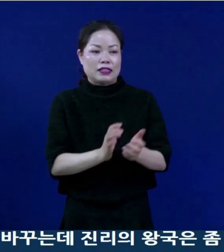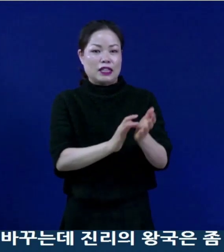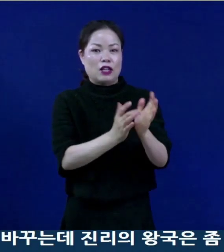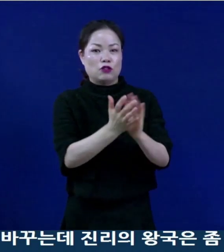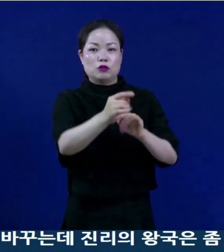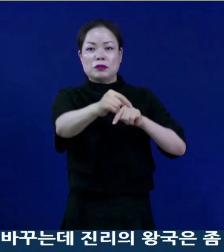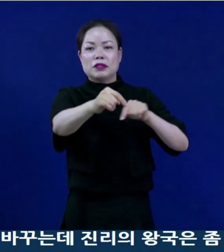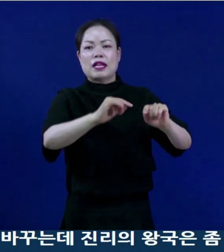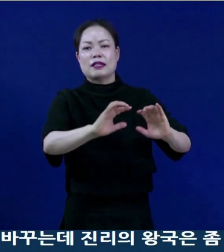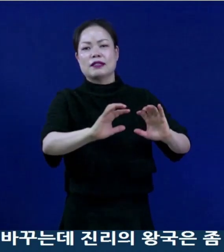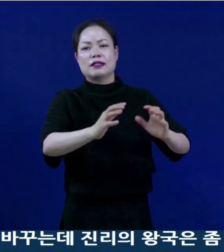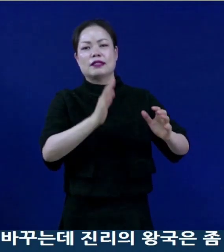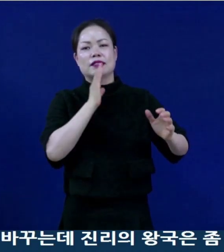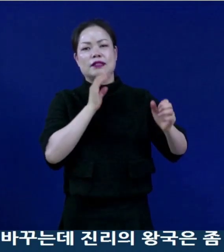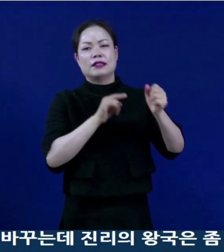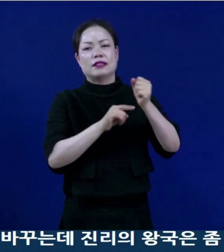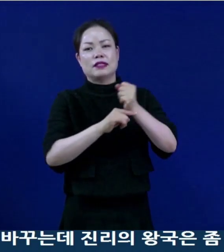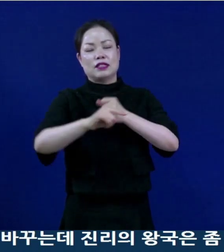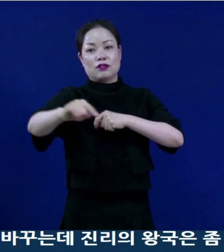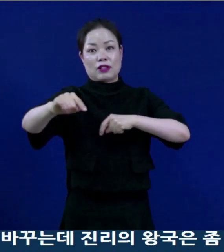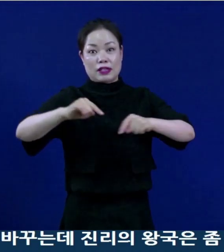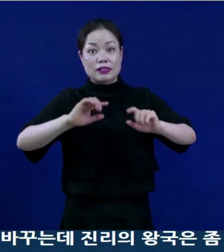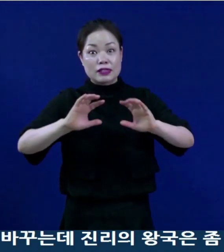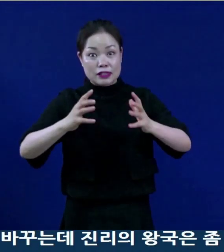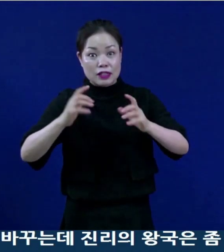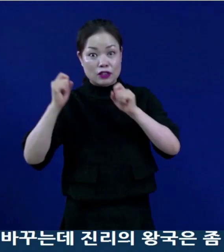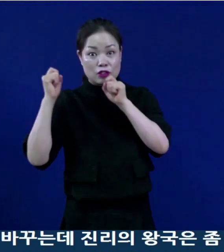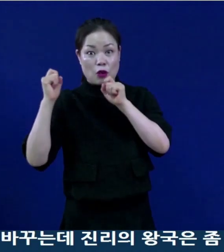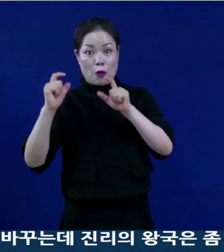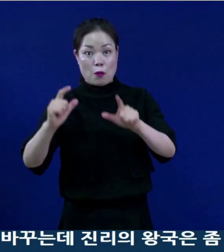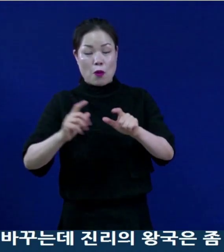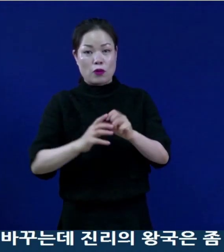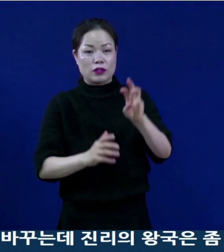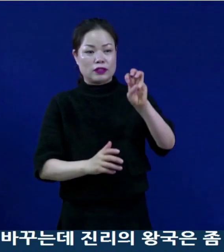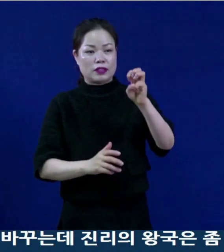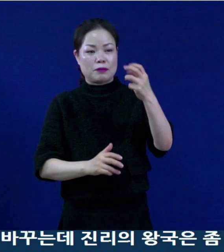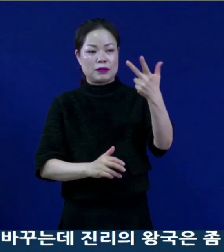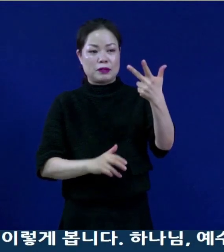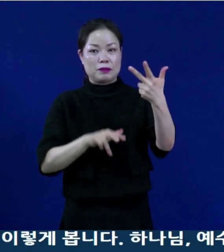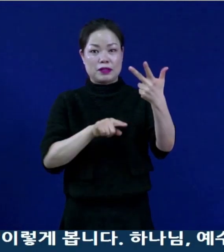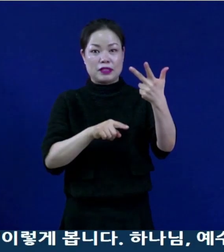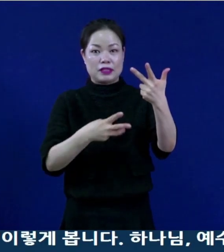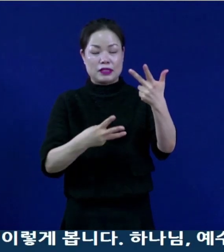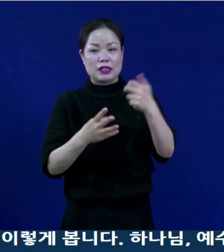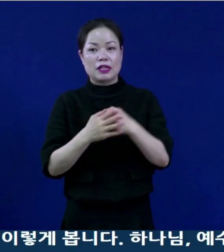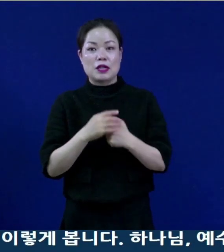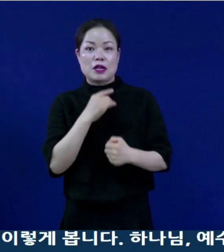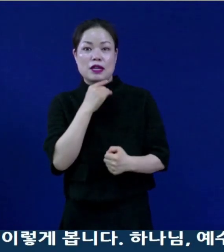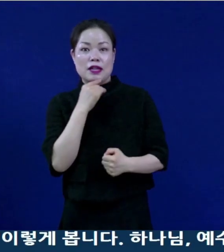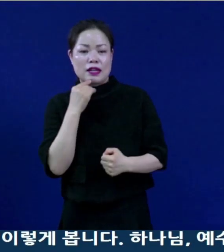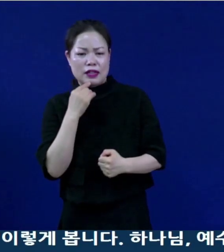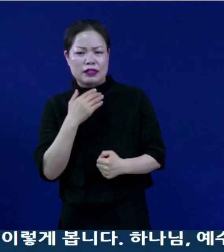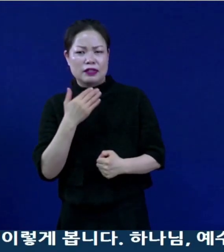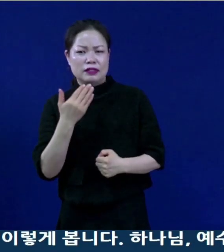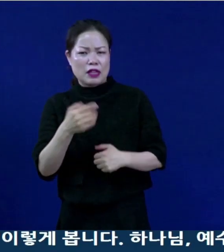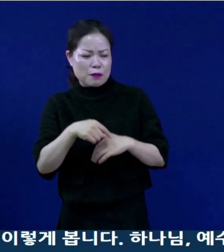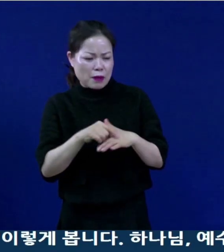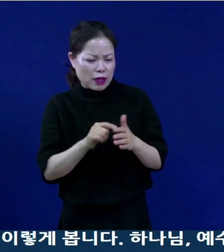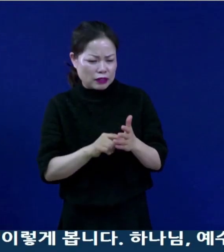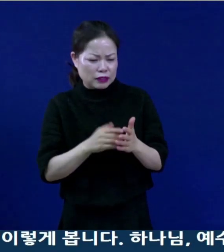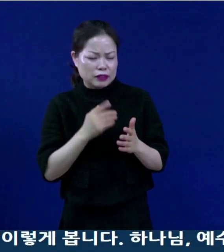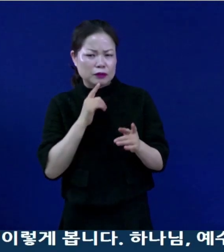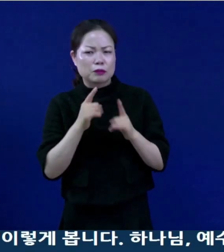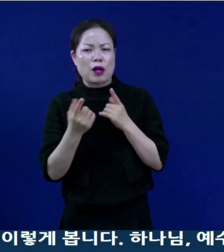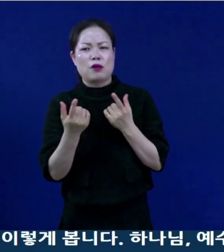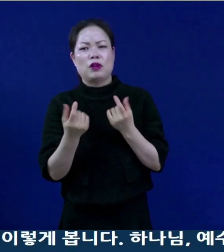예수님이 다스리는 나라가 진리로 다스리는 나라, 여기 선포되고 있습니다. 37절 제가 읽어갈게요. 빨간 거. 내